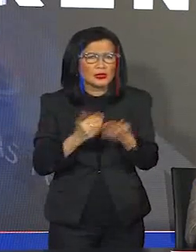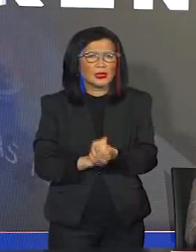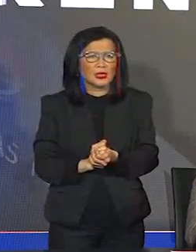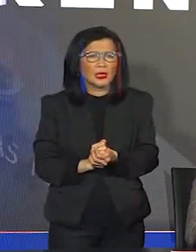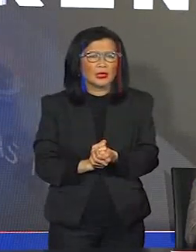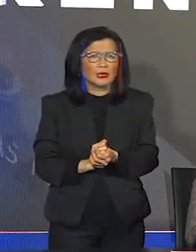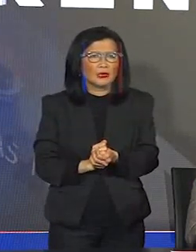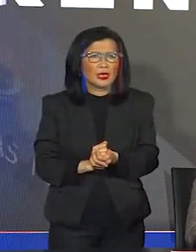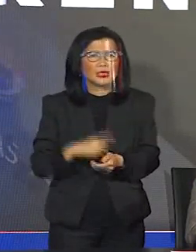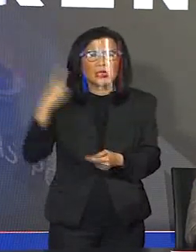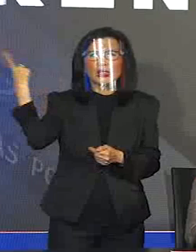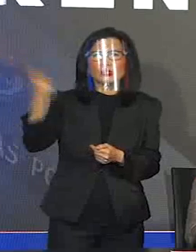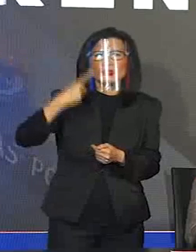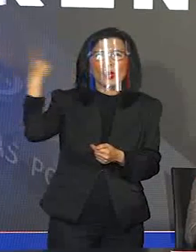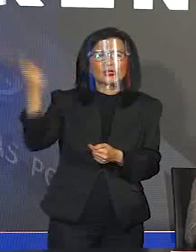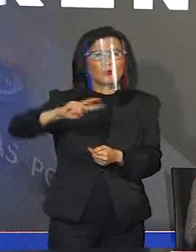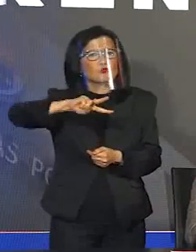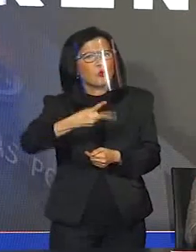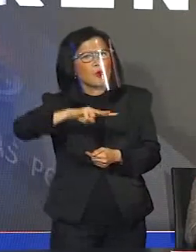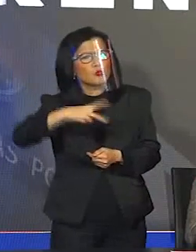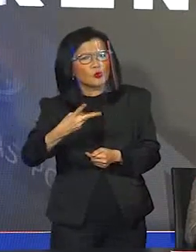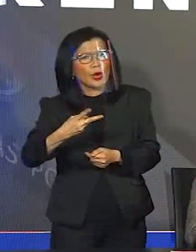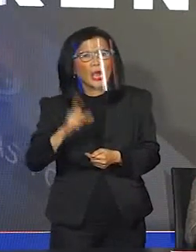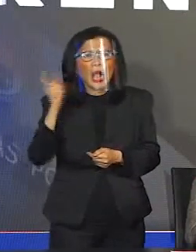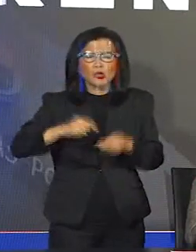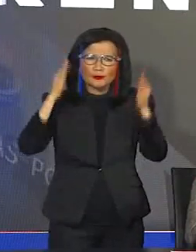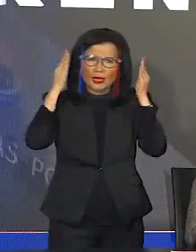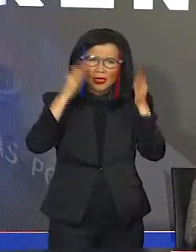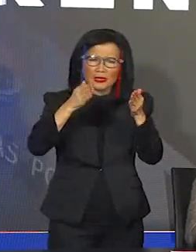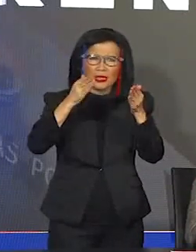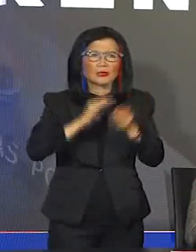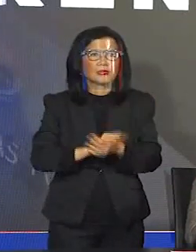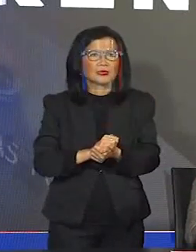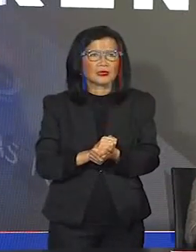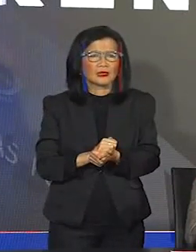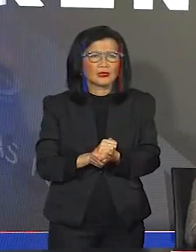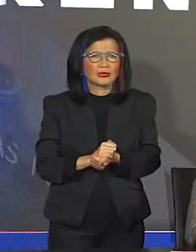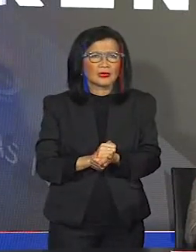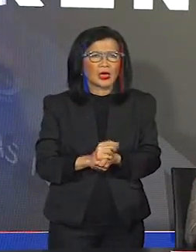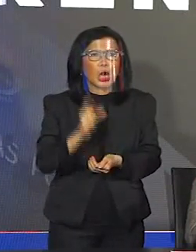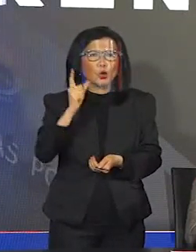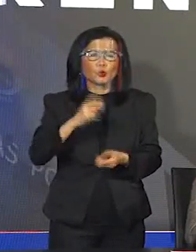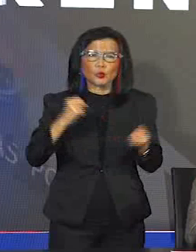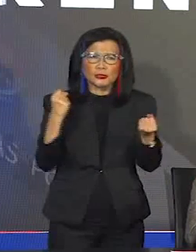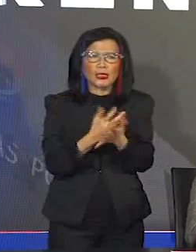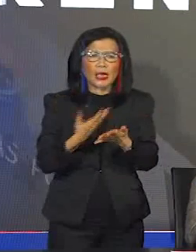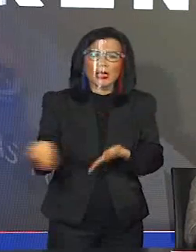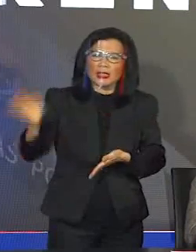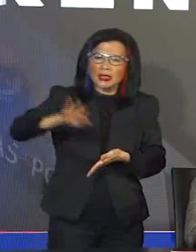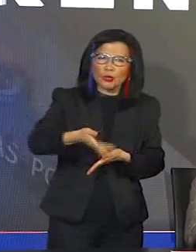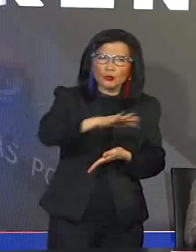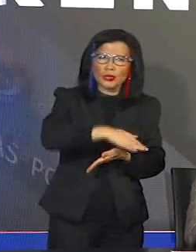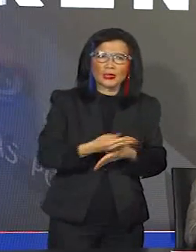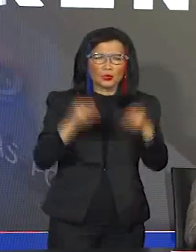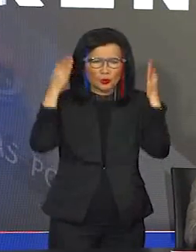menyebabkan cuaca berubah, menjadi perhatian dalam hal kecelakaan laut, menjadi